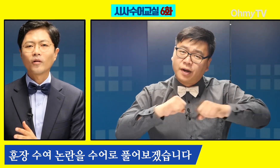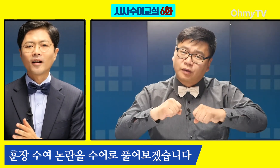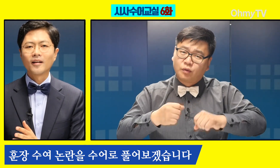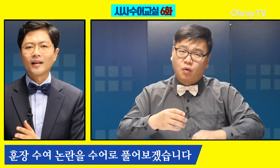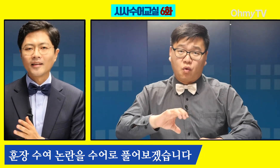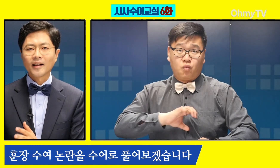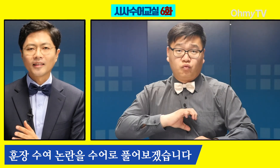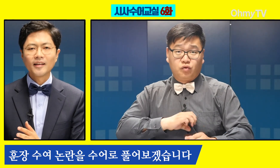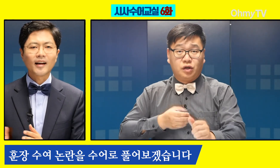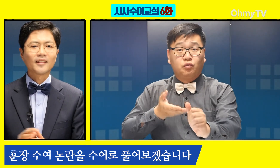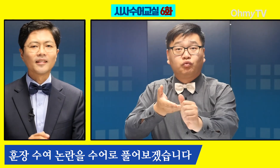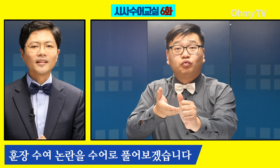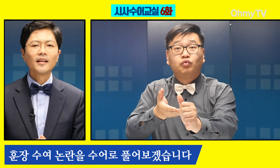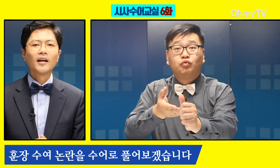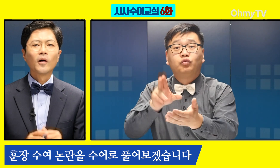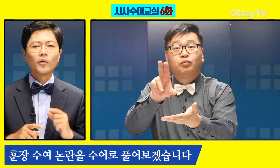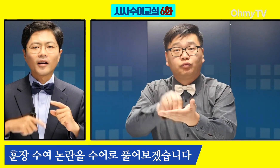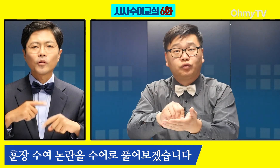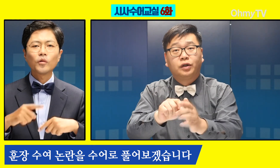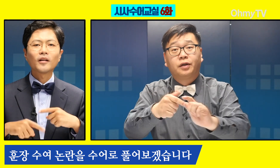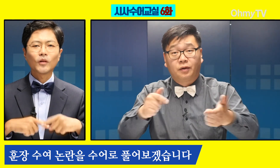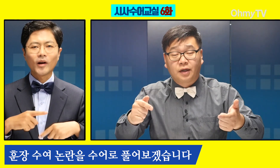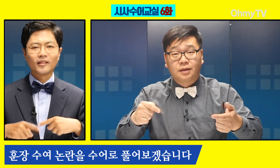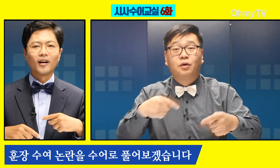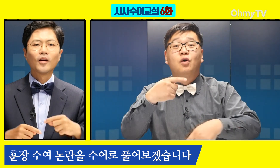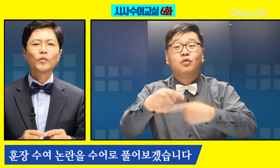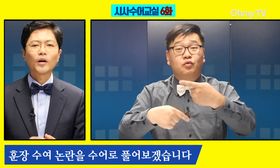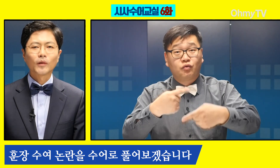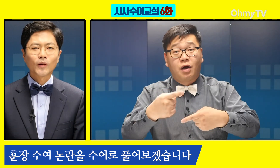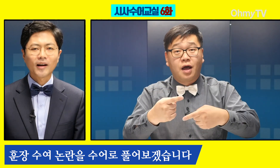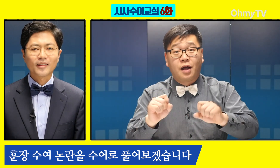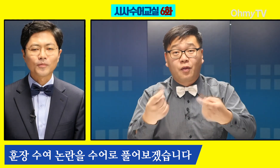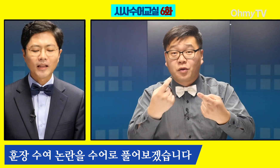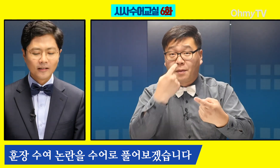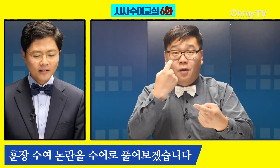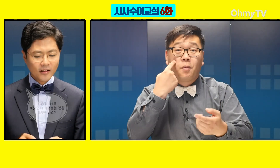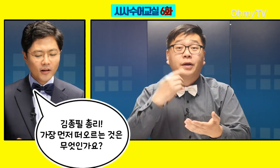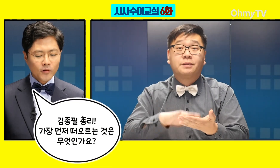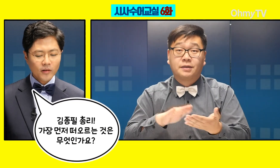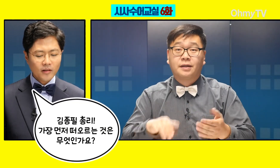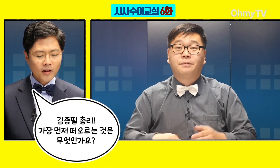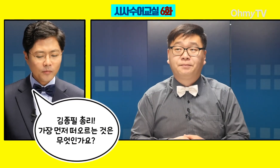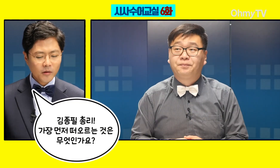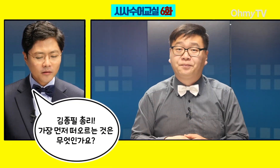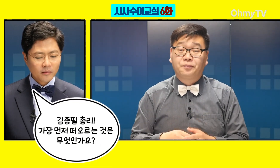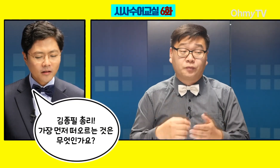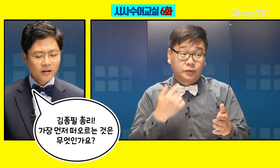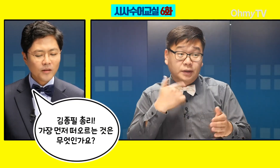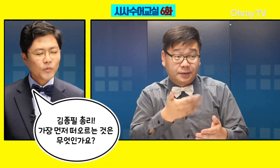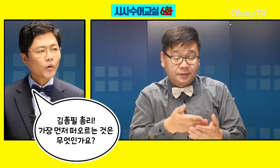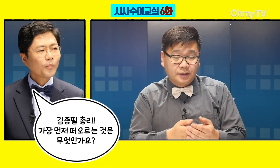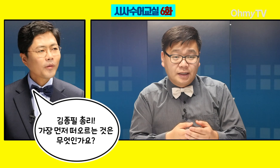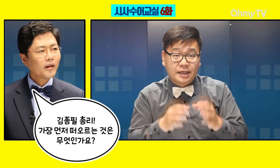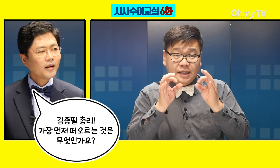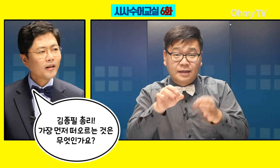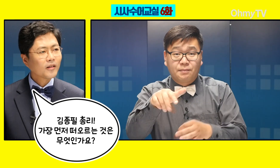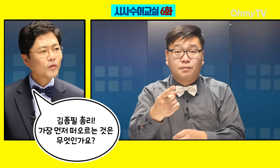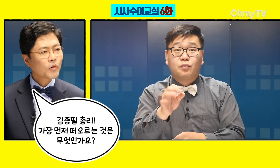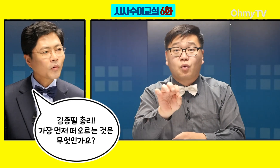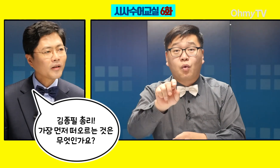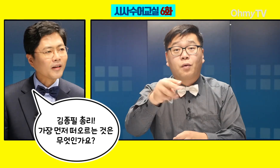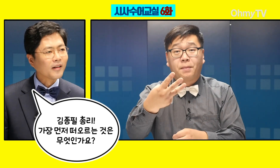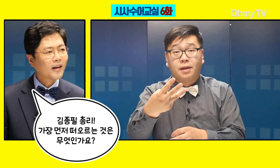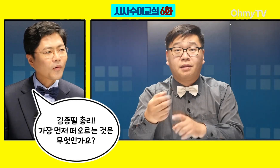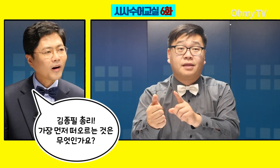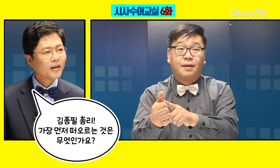훈장 수여와 관련한 이야기들 같이 우리가 수어를 통해서 풀어보도록 하겠습니다. 최 선생님은 김종필